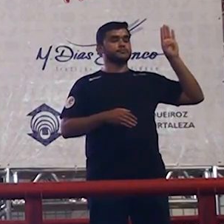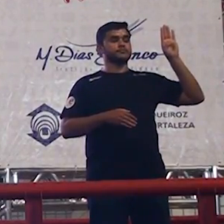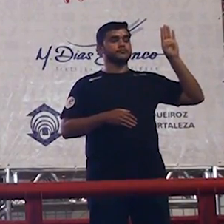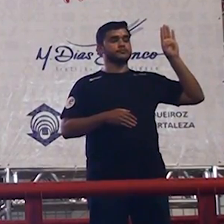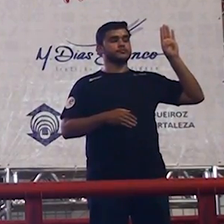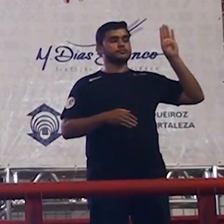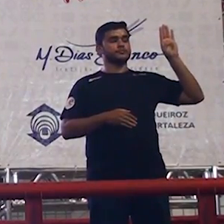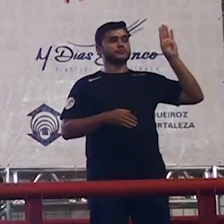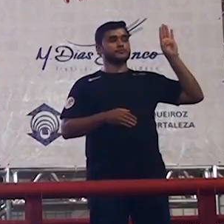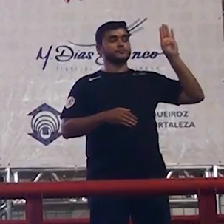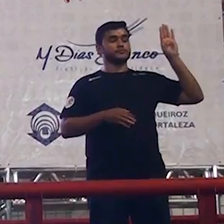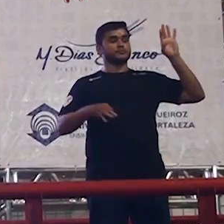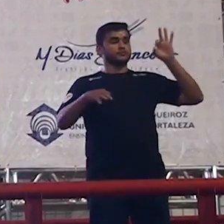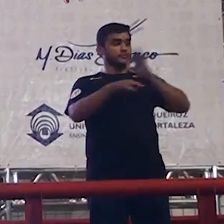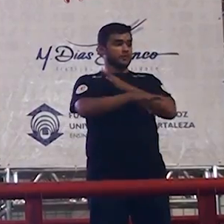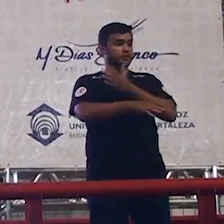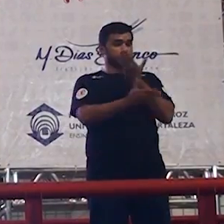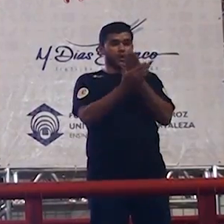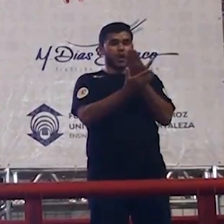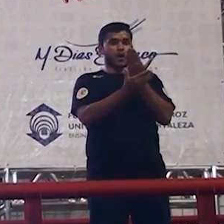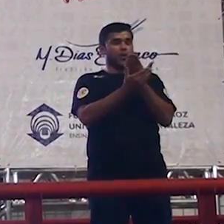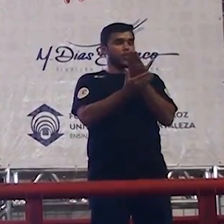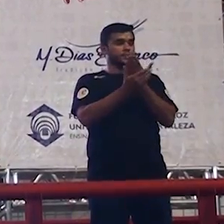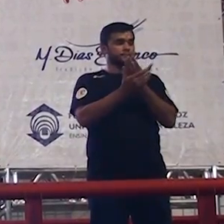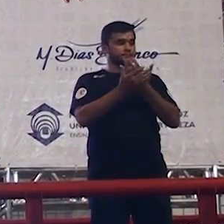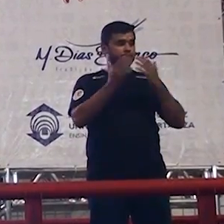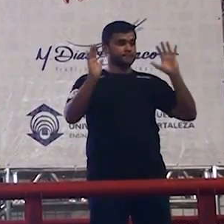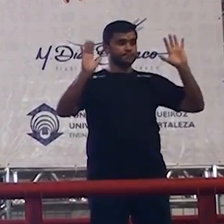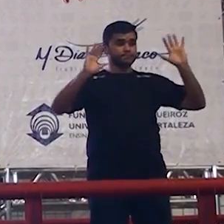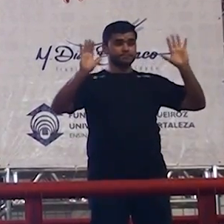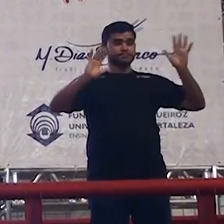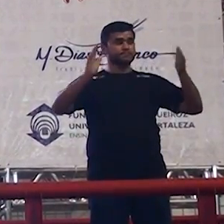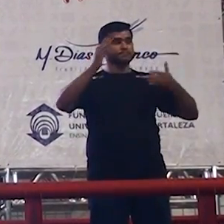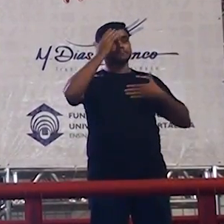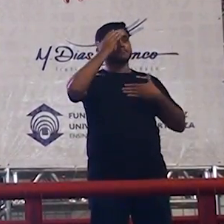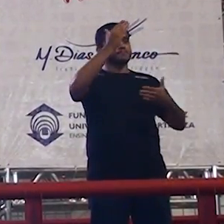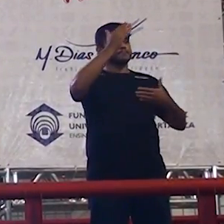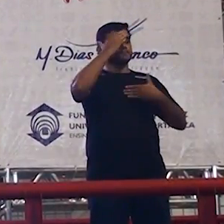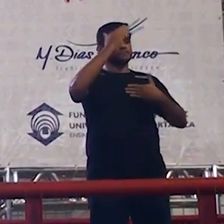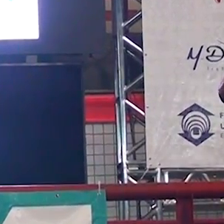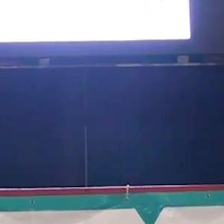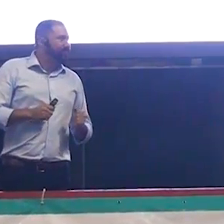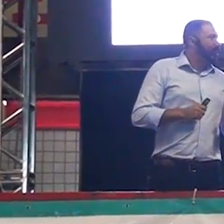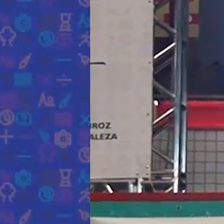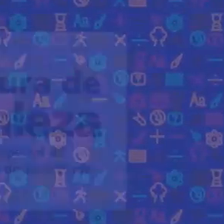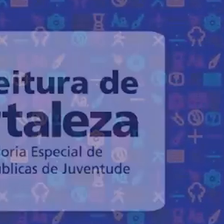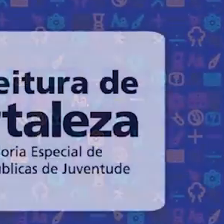finalizamos a nossa aula, tá certo? Muito obrigado, pessoal.